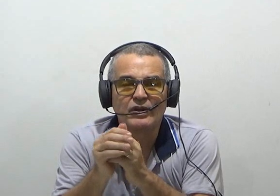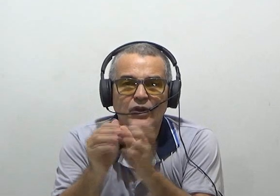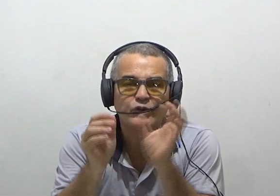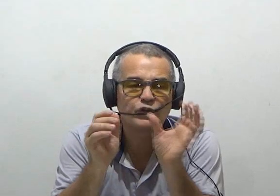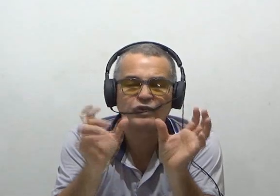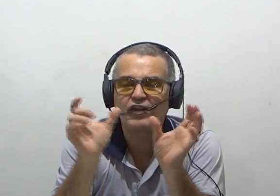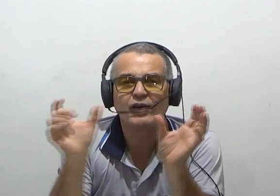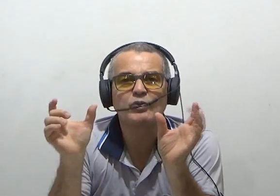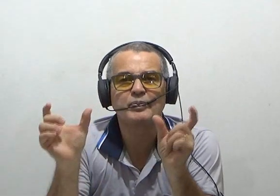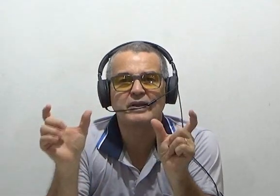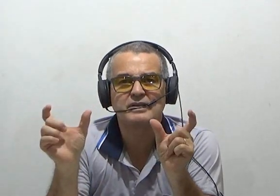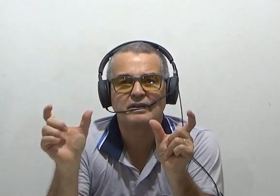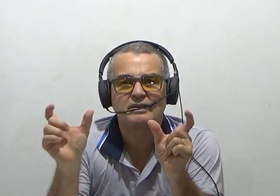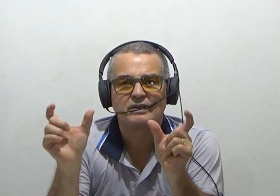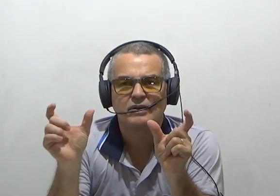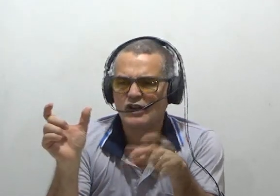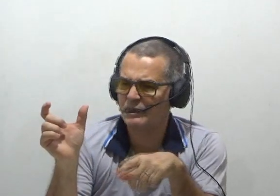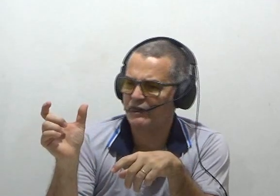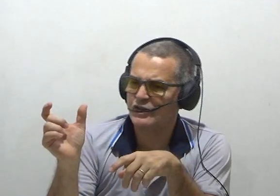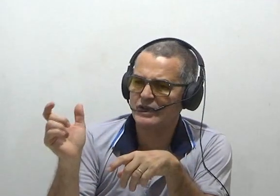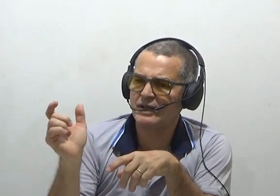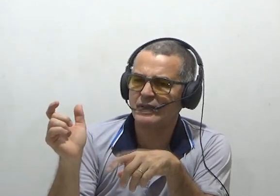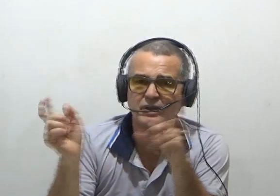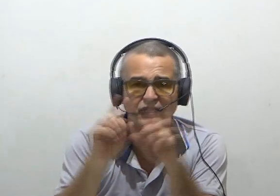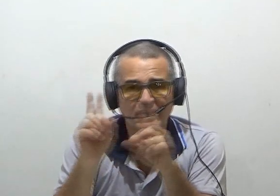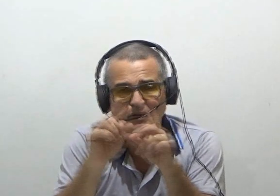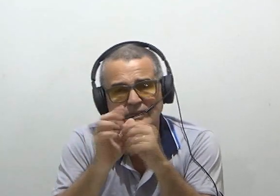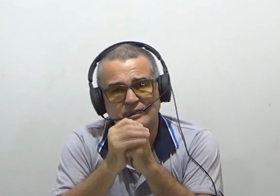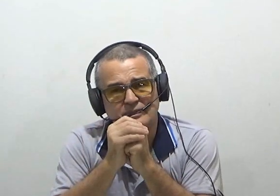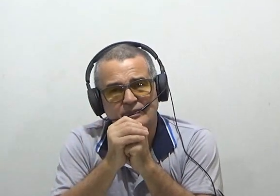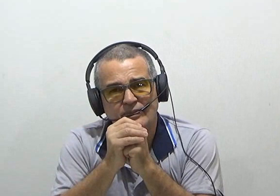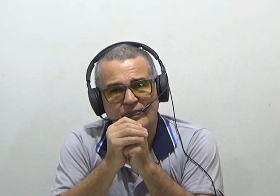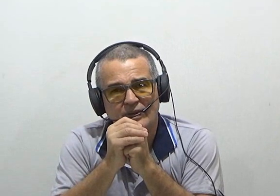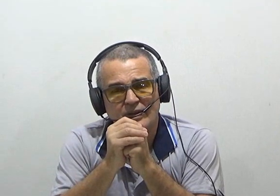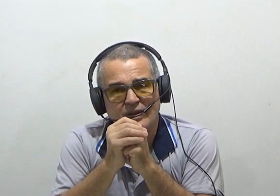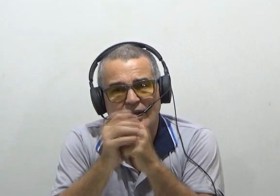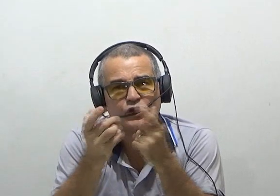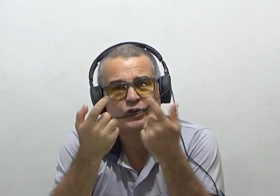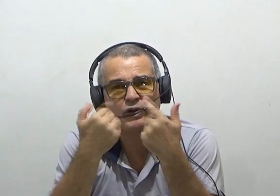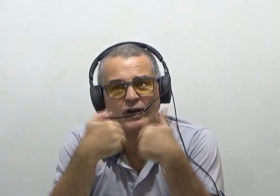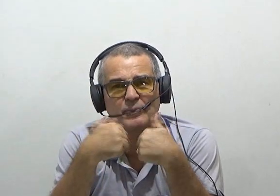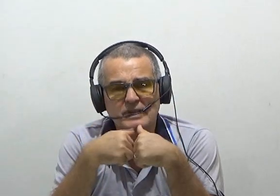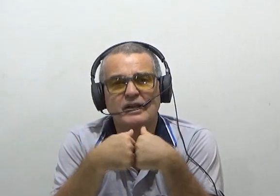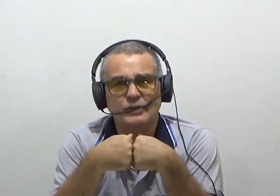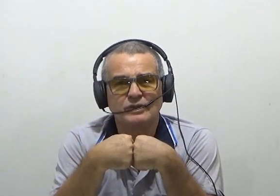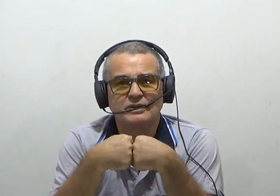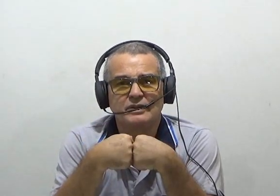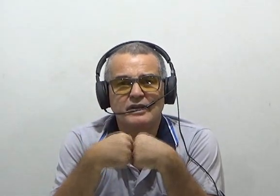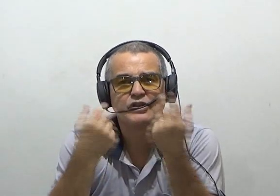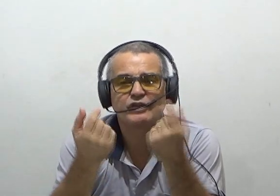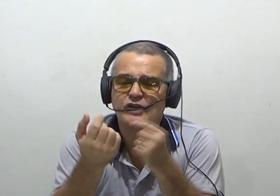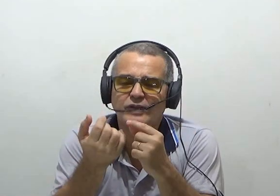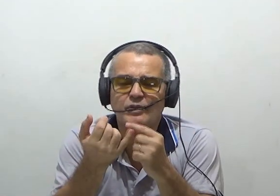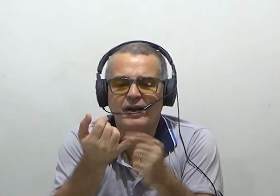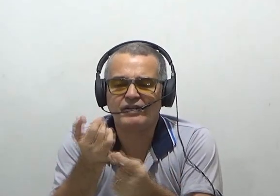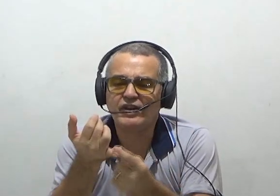isso, o surdo fala como pensa. Oxe, professor, a gente também. Eu falei, não. Eu estou agora pensando